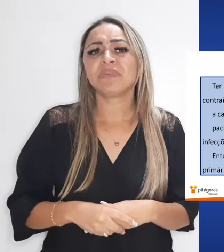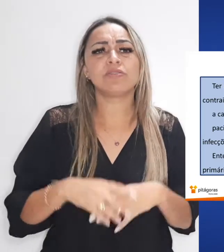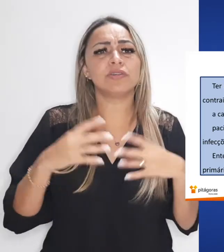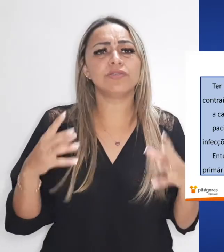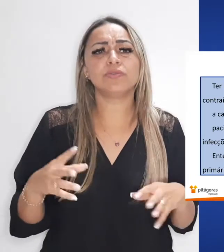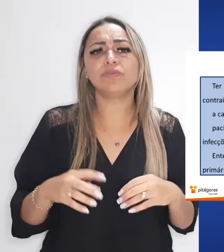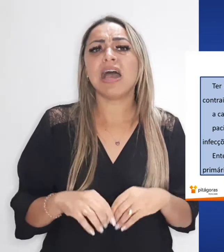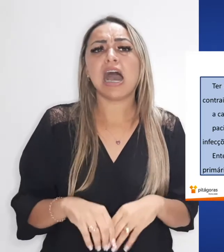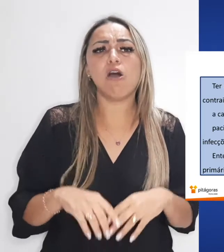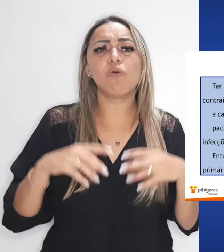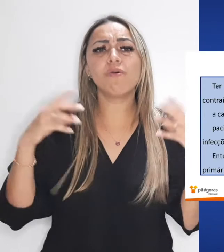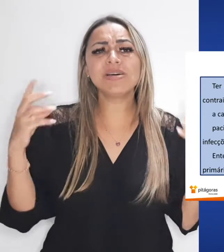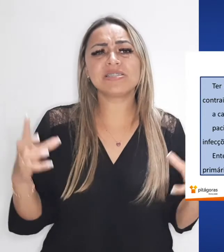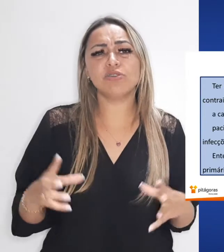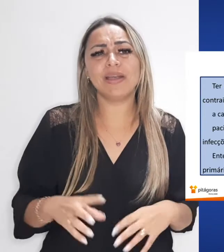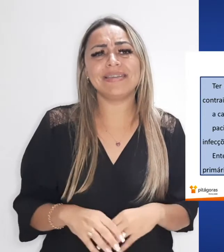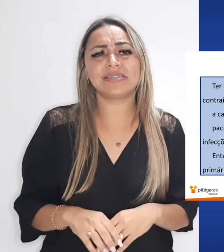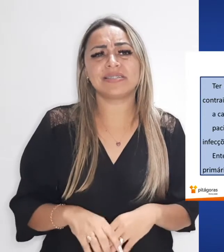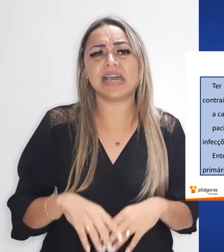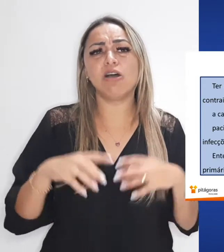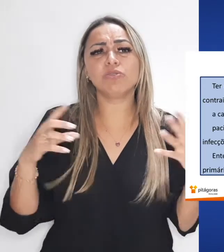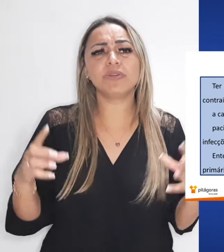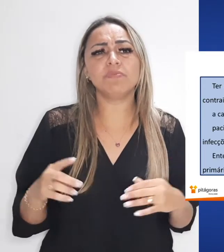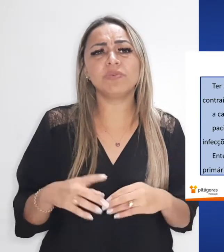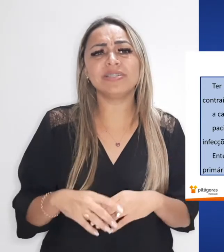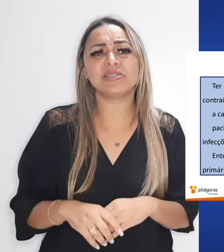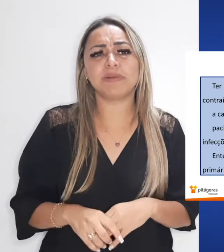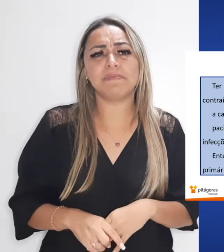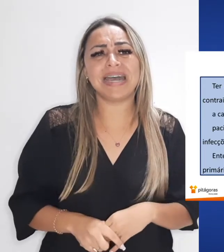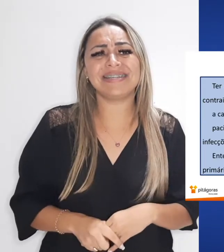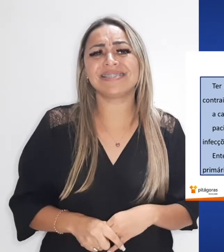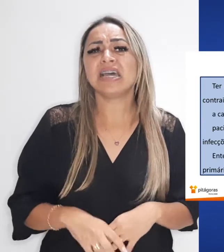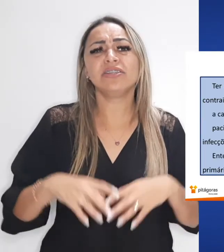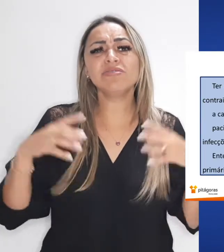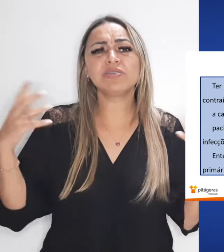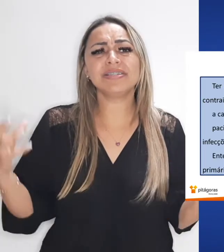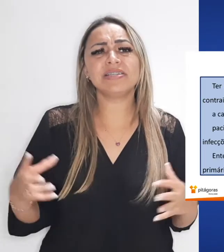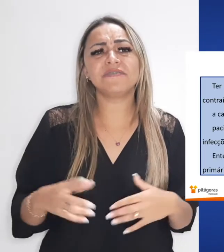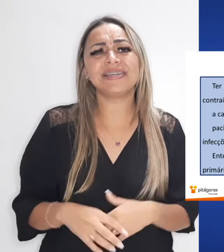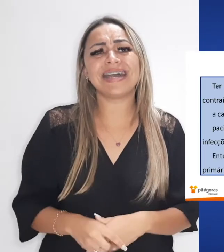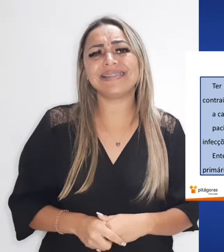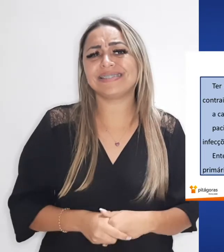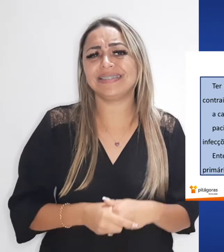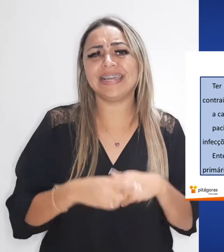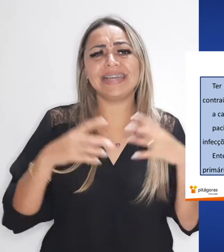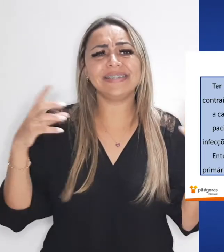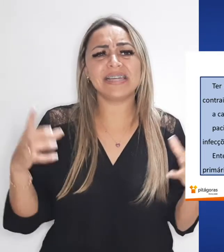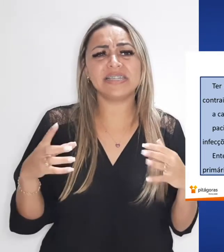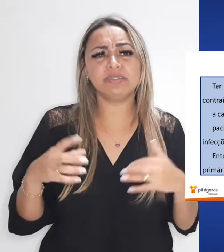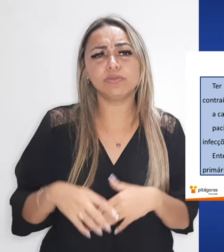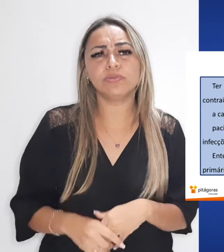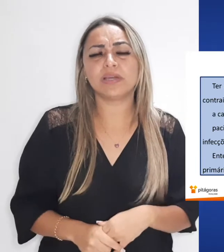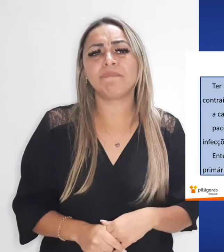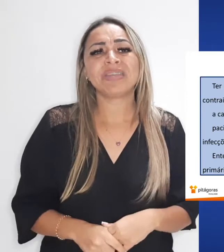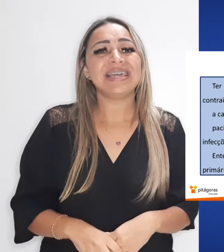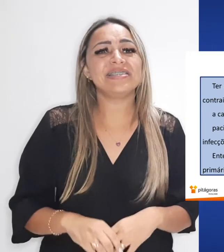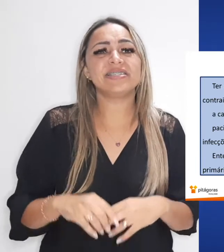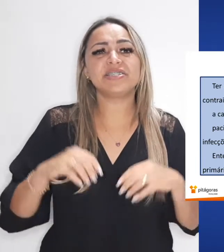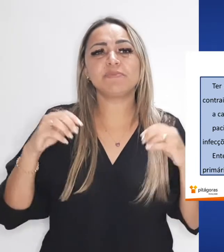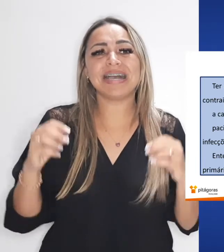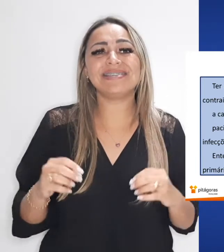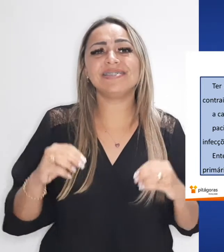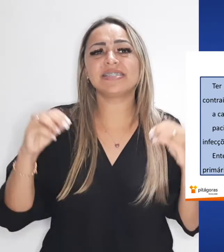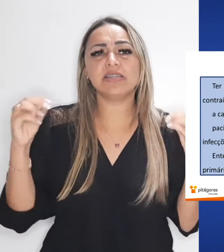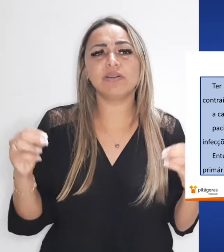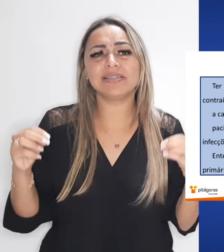infância. Contudo, algumas doenças autoimunes primárias não são identificadas até a idade adulta.